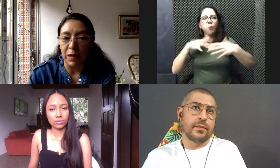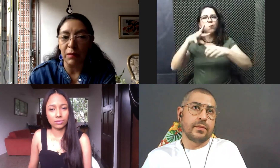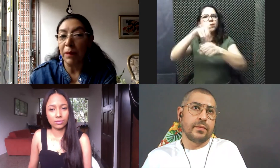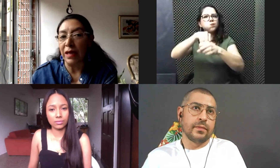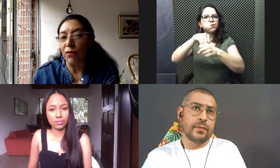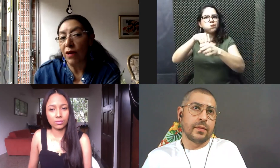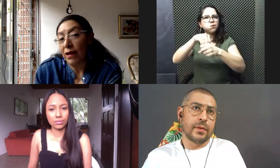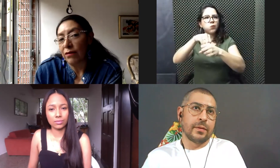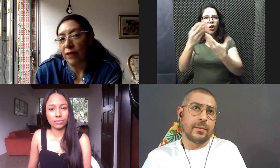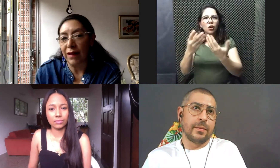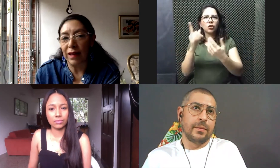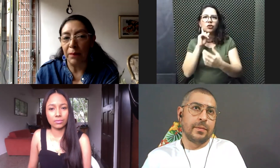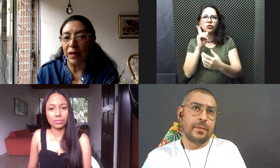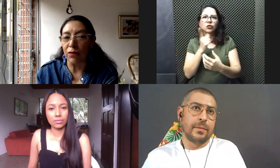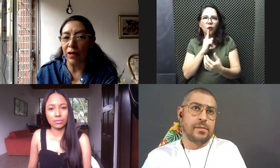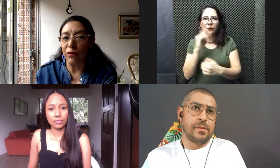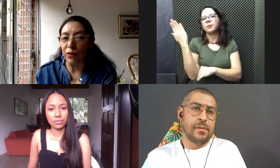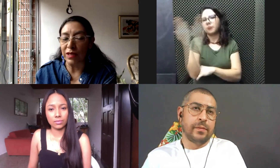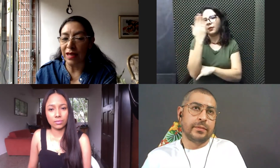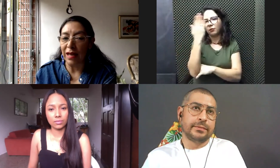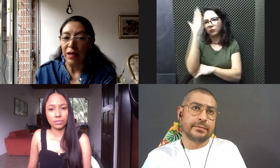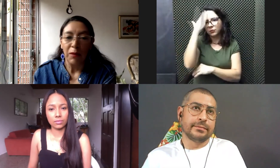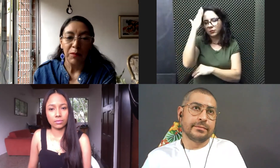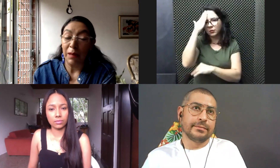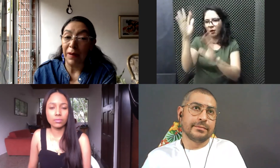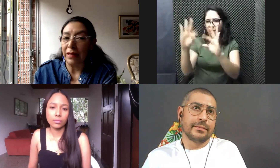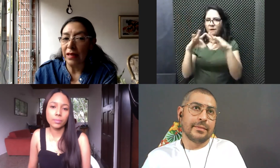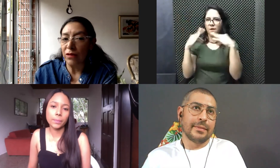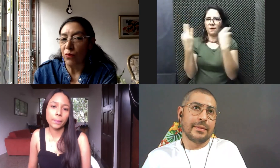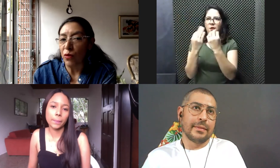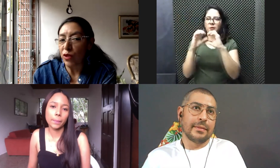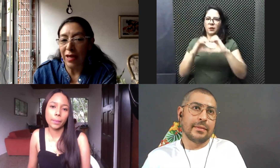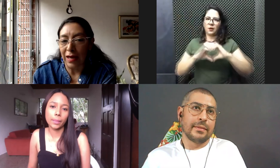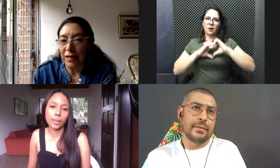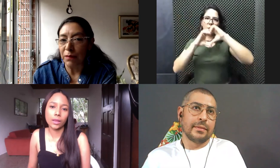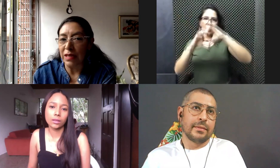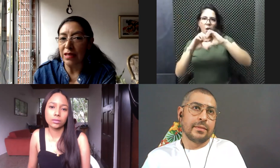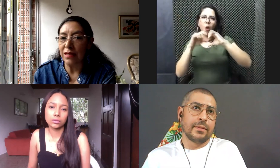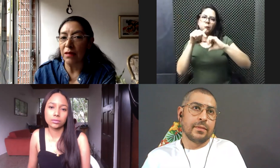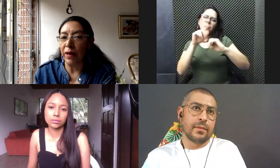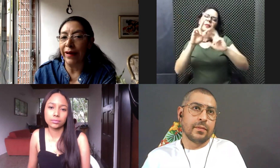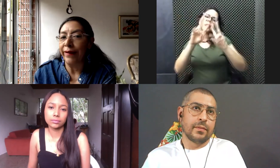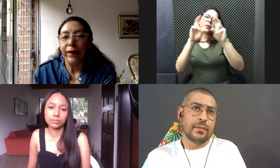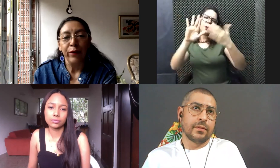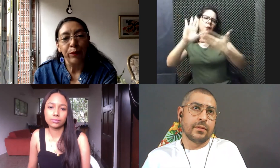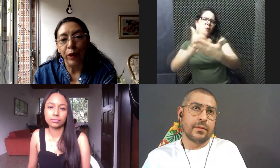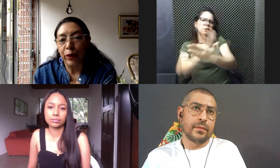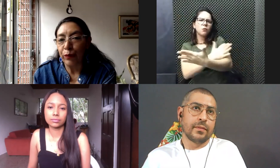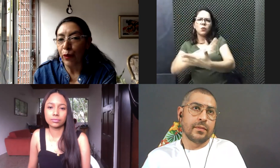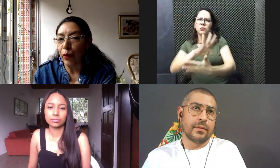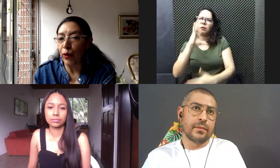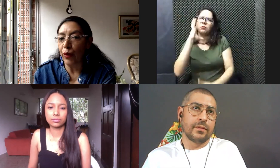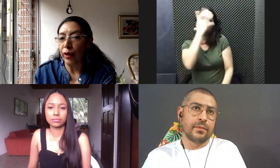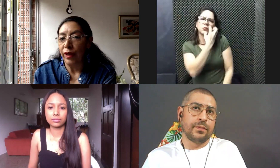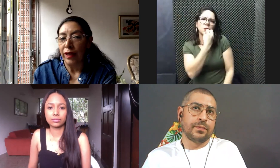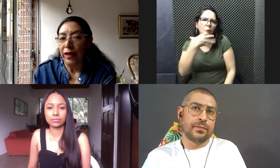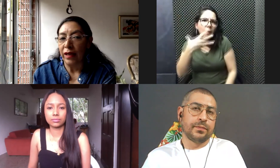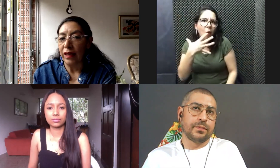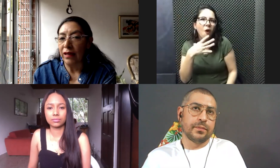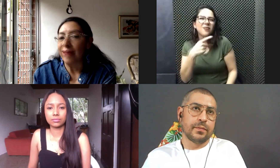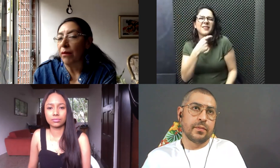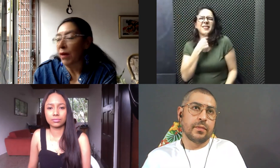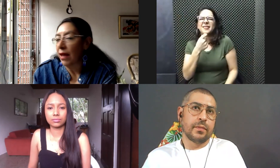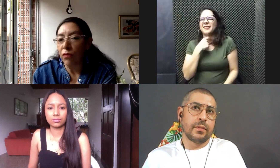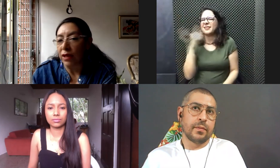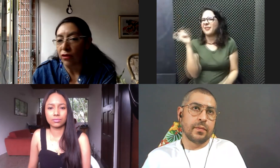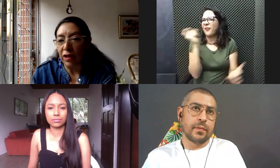la misma película. Saben que la película nos muestra, pues aparte de su música, que es bellísima, un buen humor,